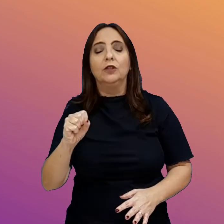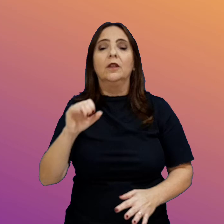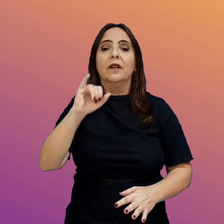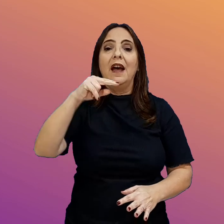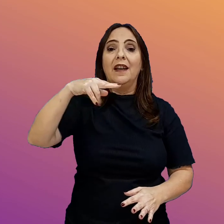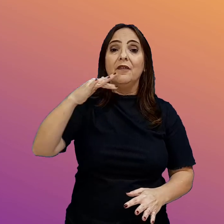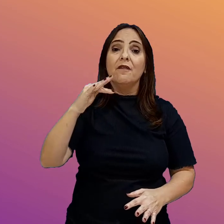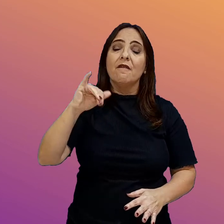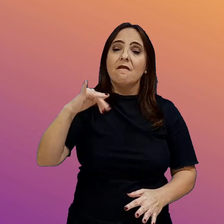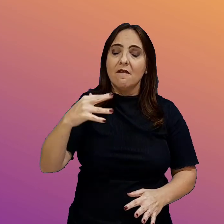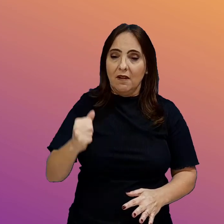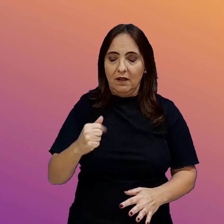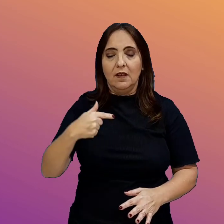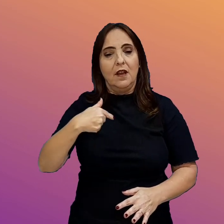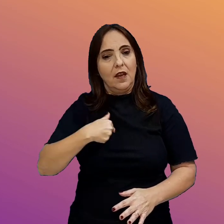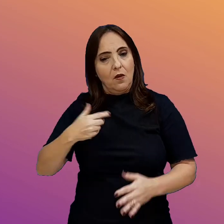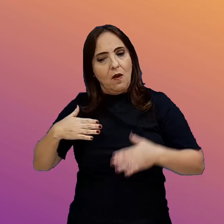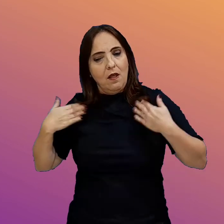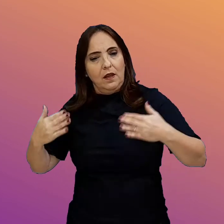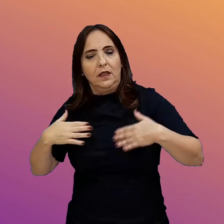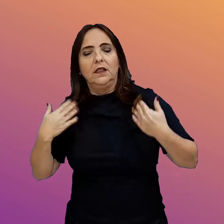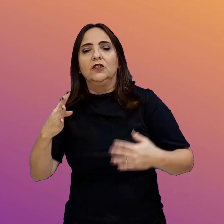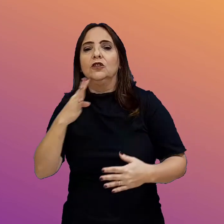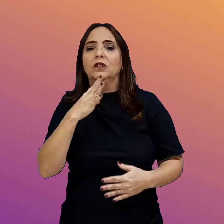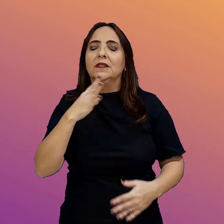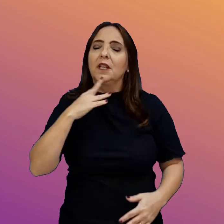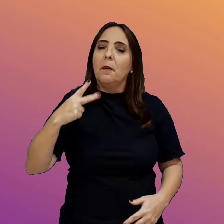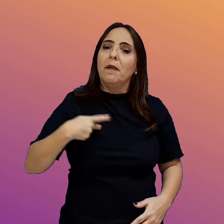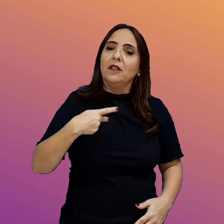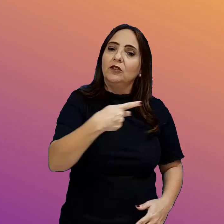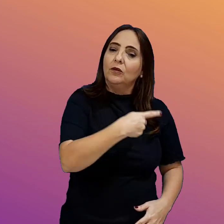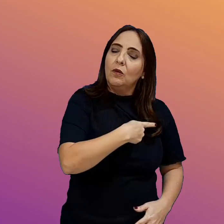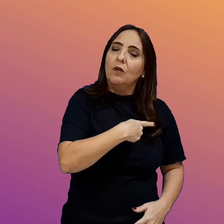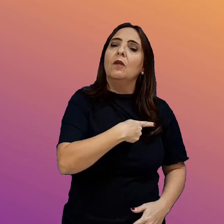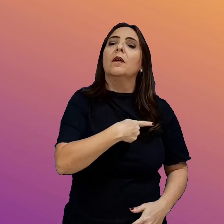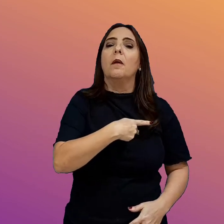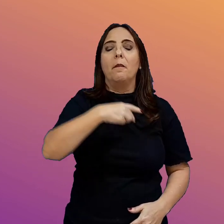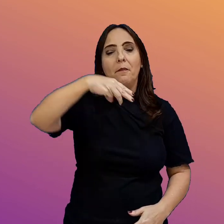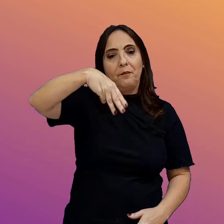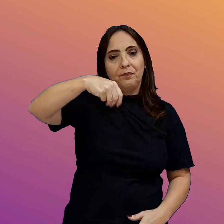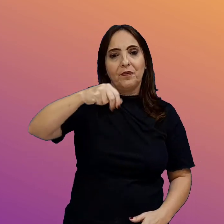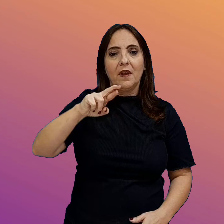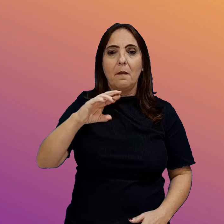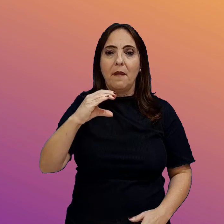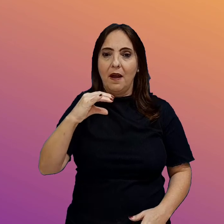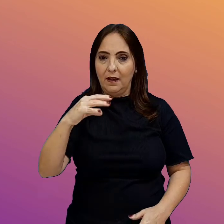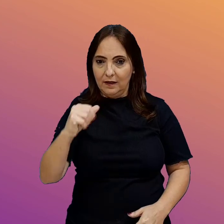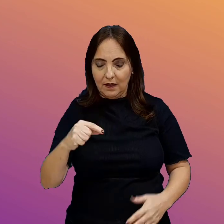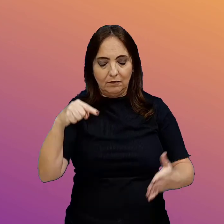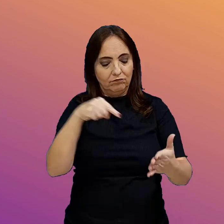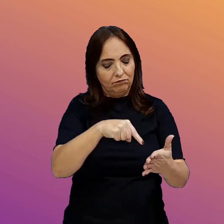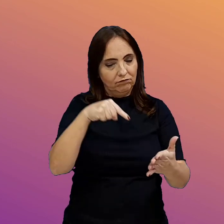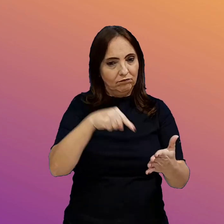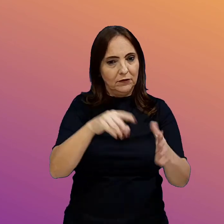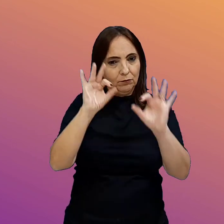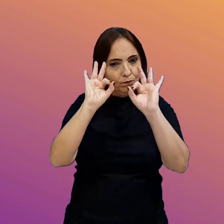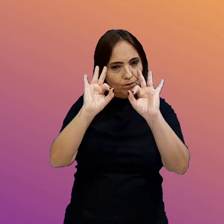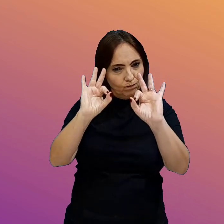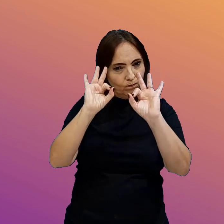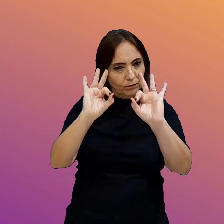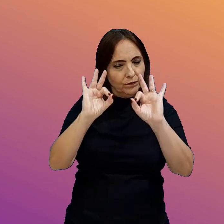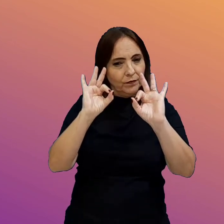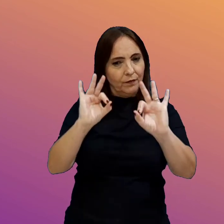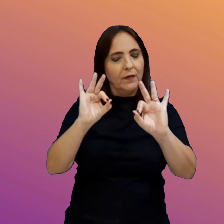pastora Márcia, tive o privilégio de ler alguns dos livros dela, e esse daqui é só mais um que é